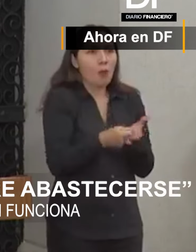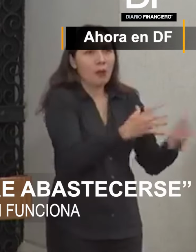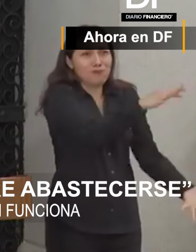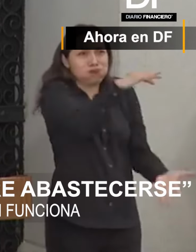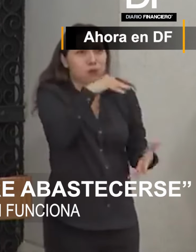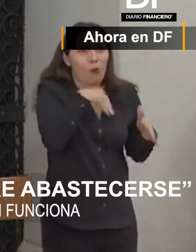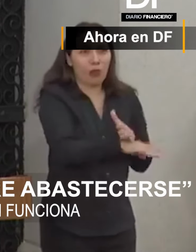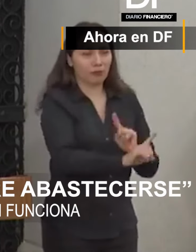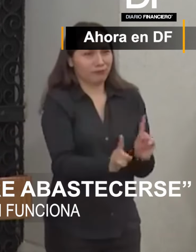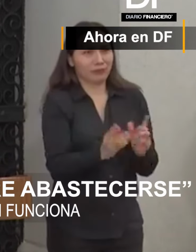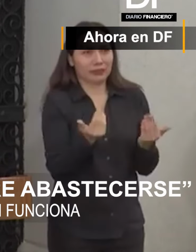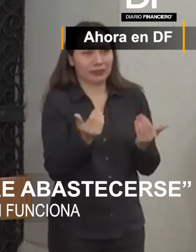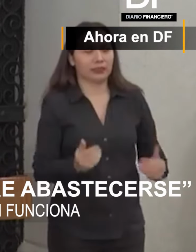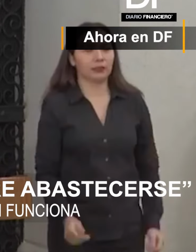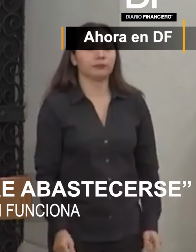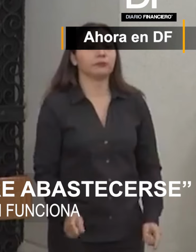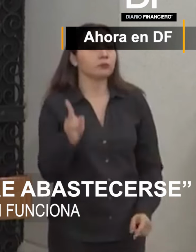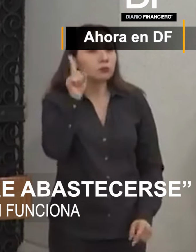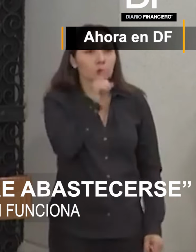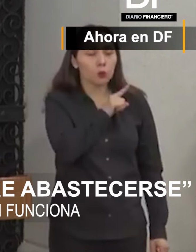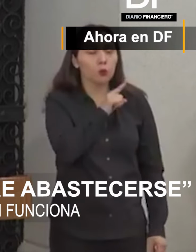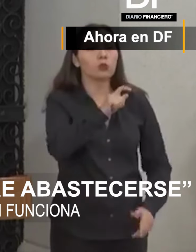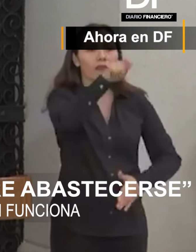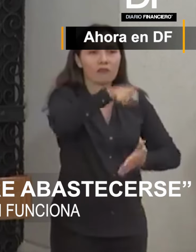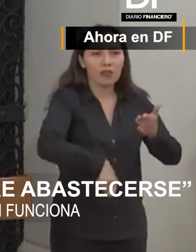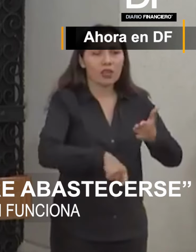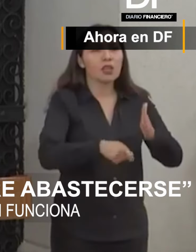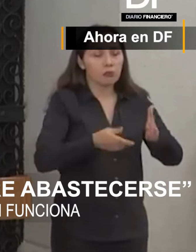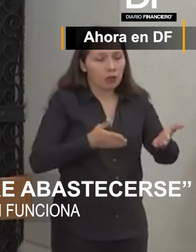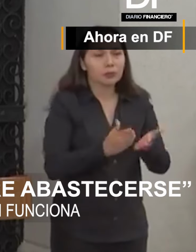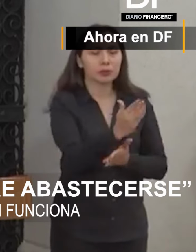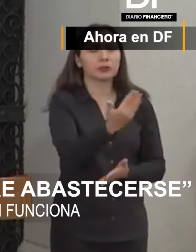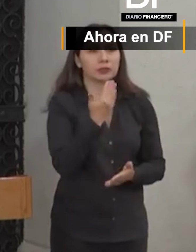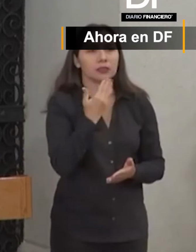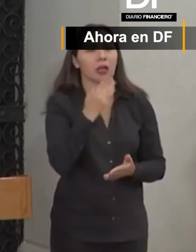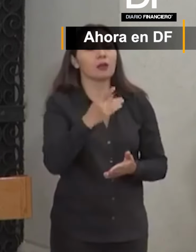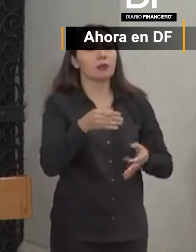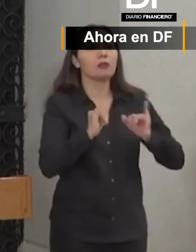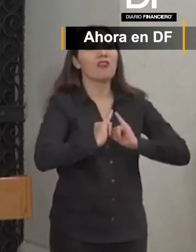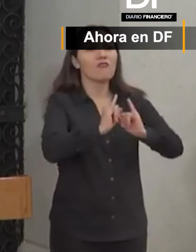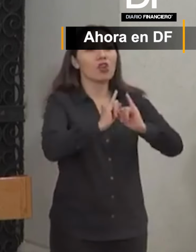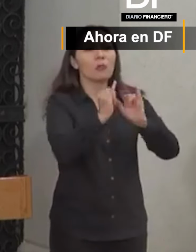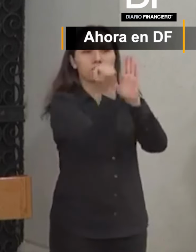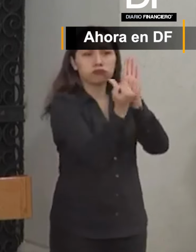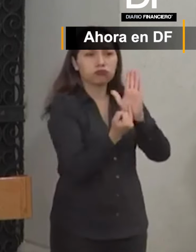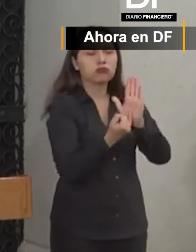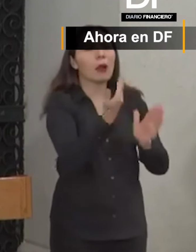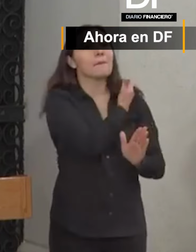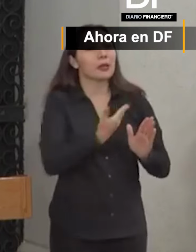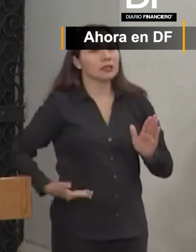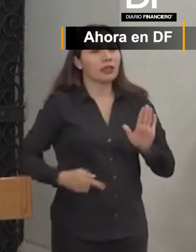sobreabastecerse. Por último, hemos firmado y puesto en marcha un instructivo presidencial que